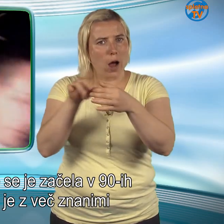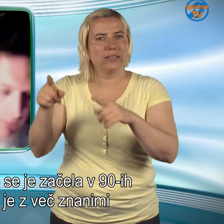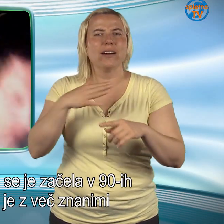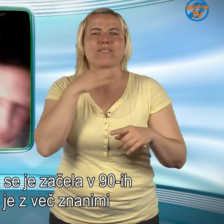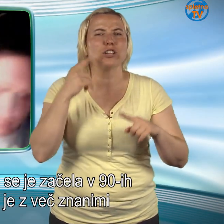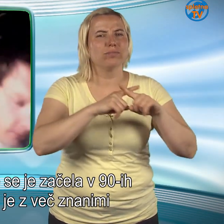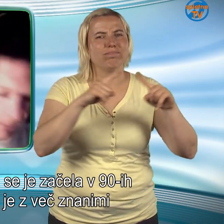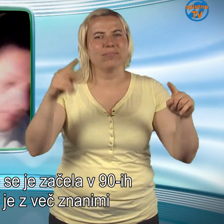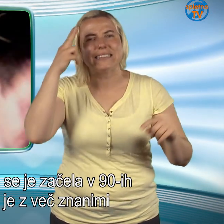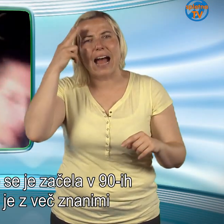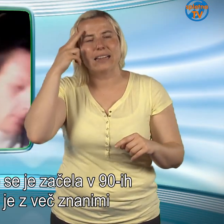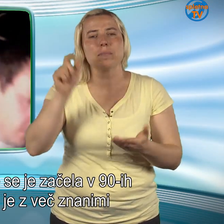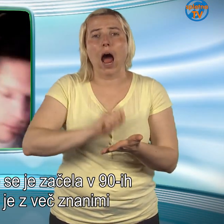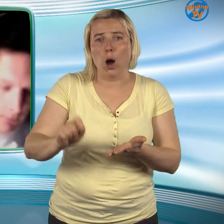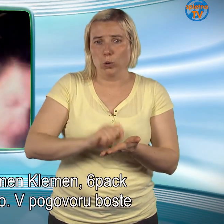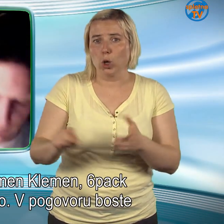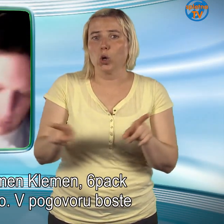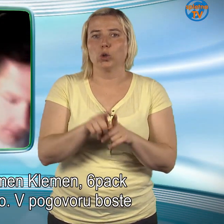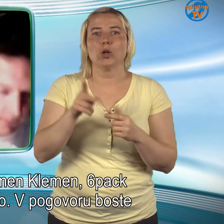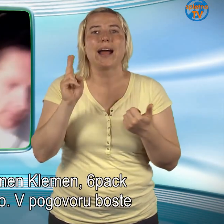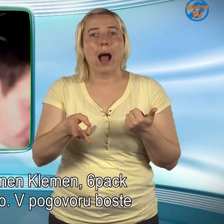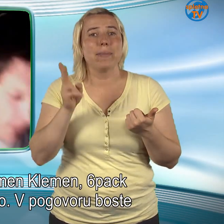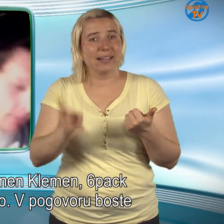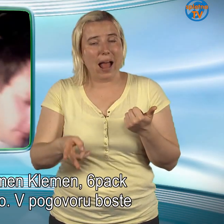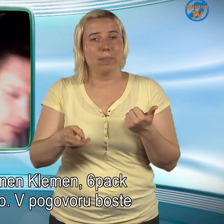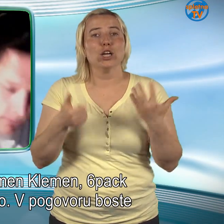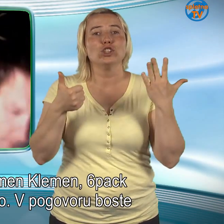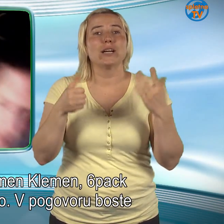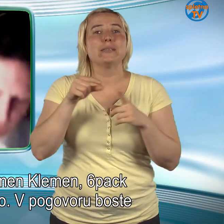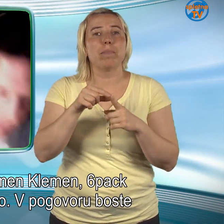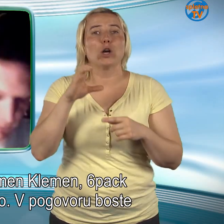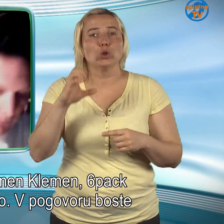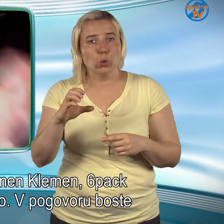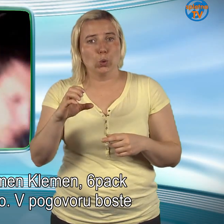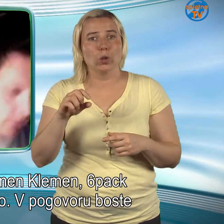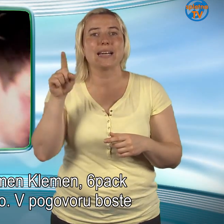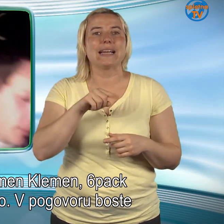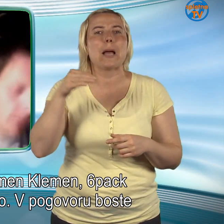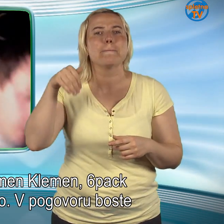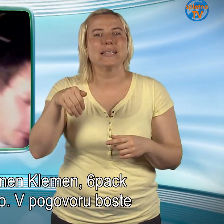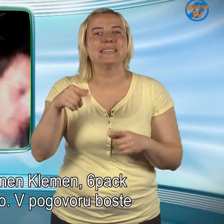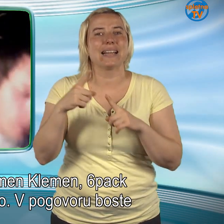Sodeloval je z več znanimi avtorji, kot so Klemen Klemen, Sixpack Čukur in Mister Tado.